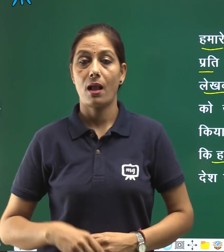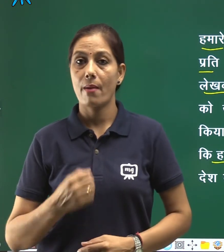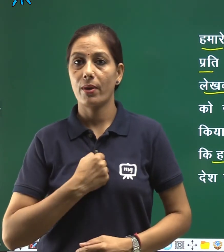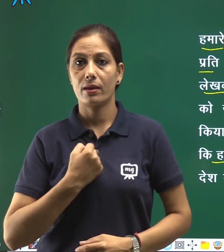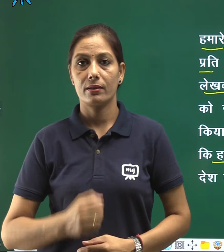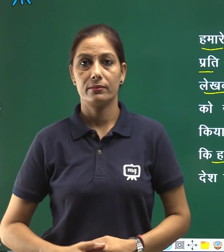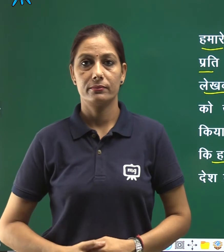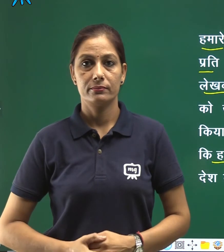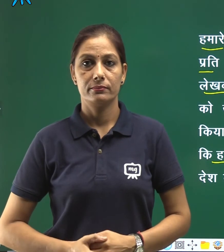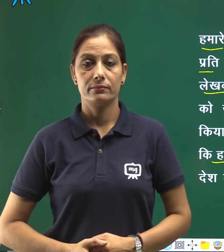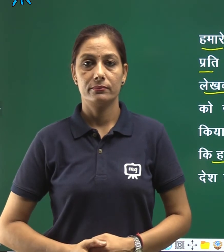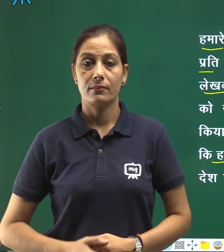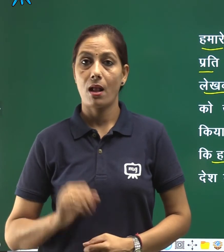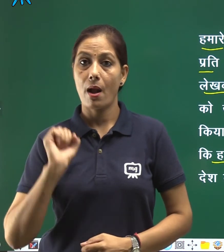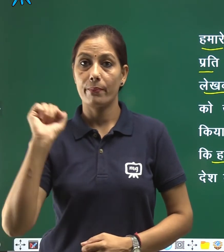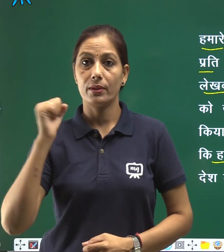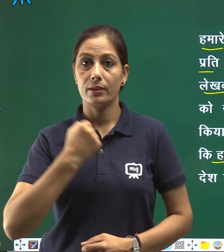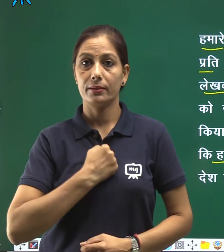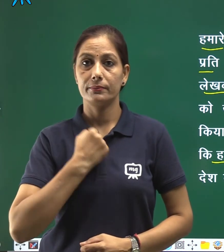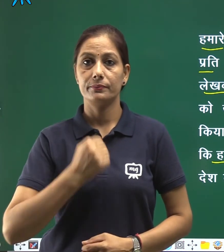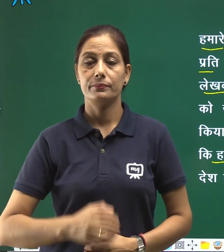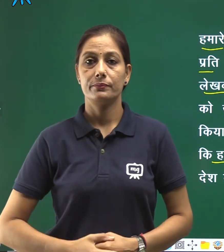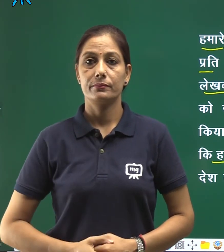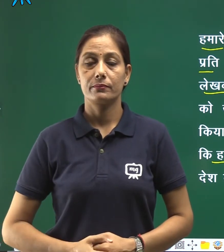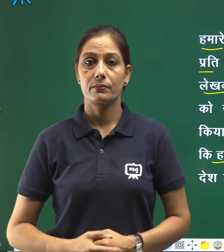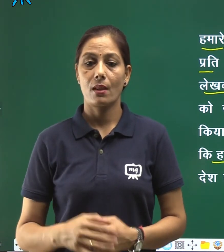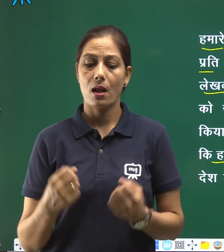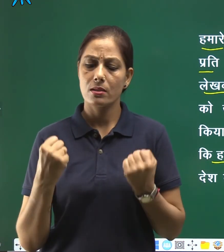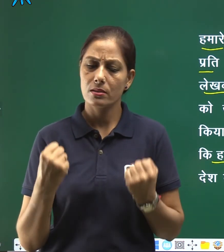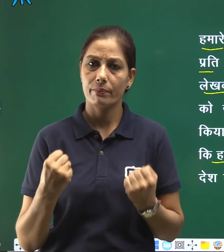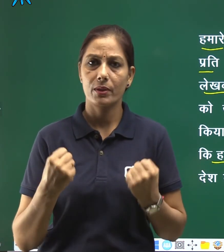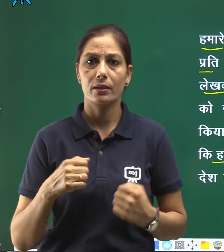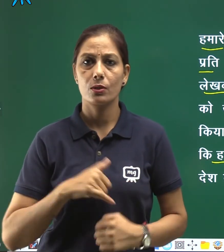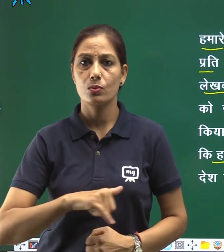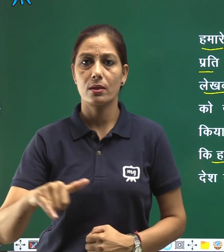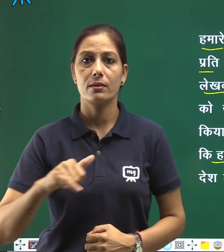हमें अपनी क्षमता के अनुसार